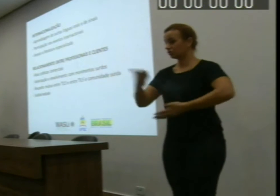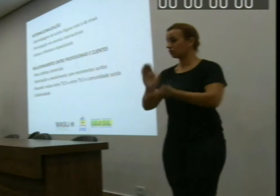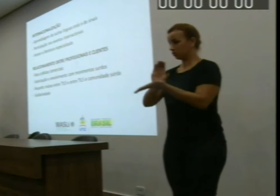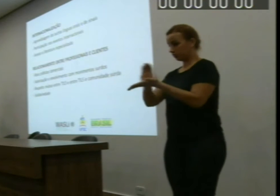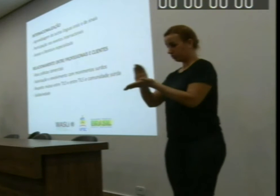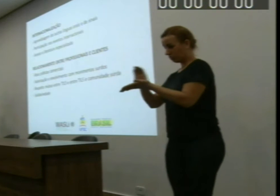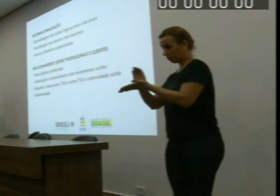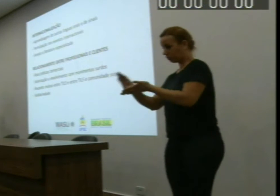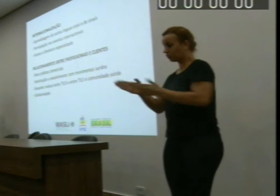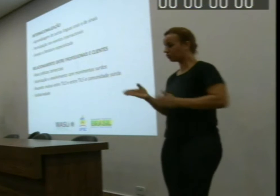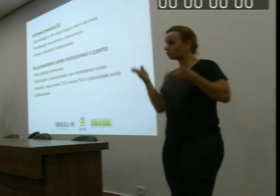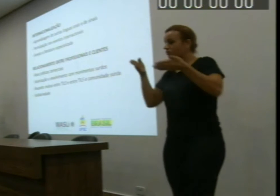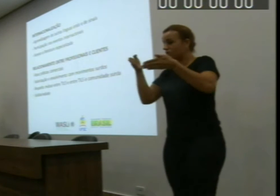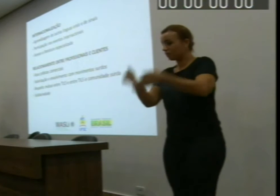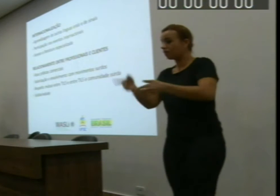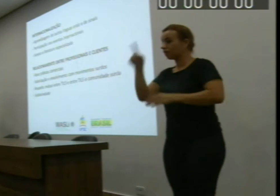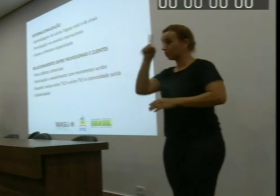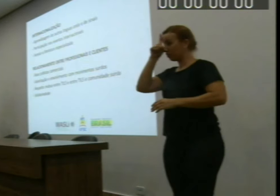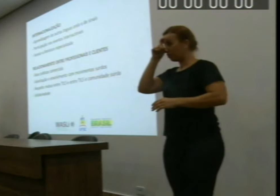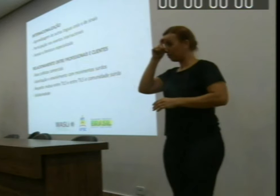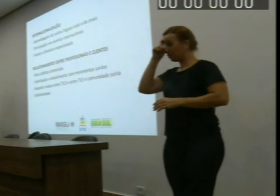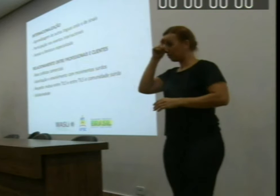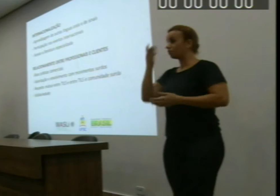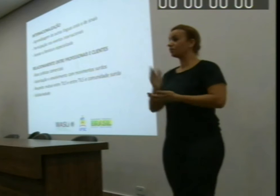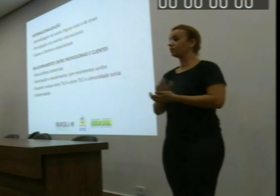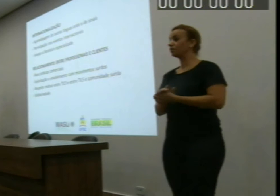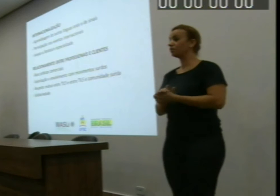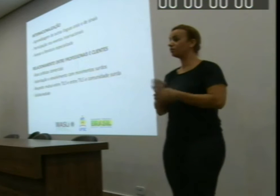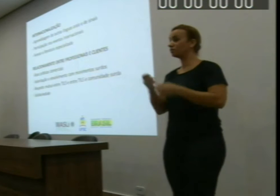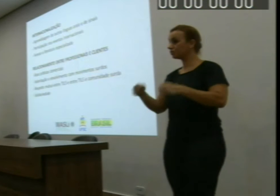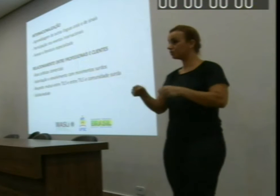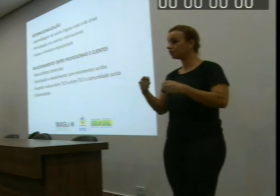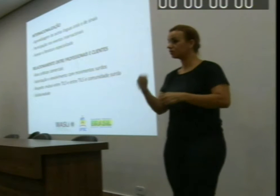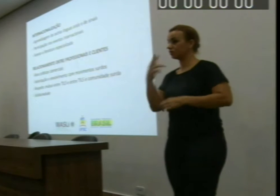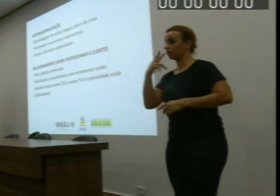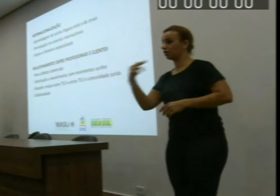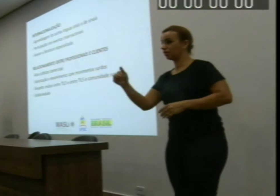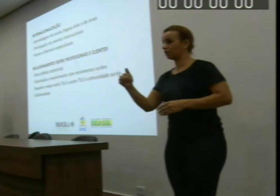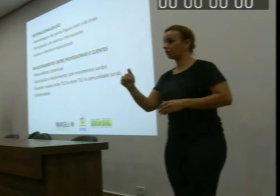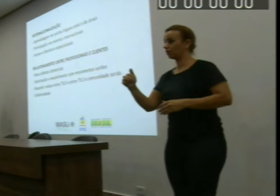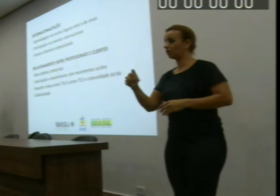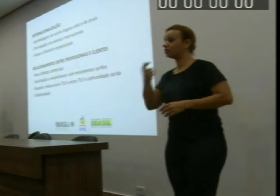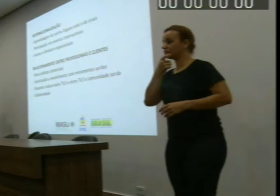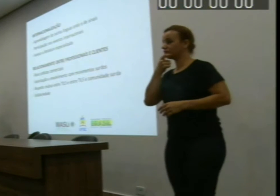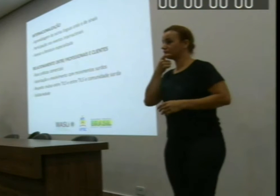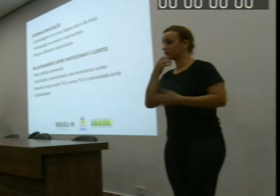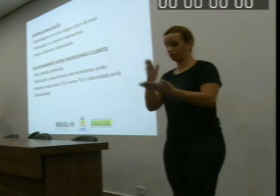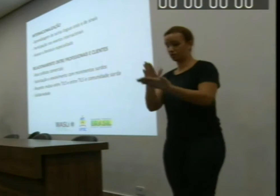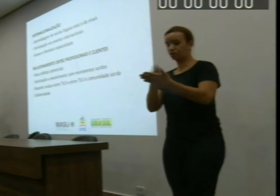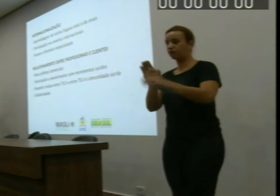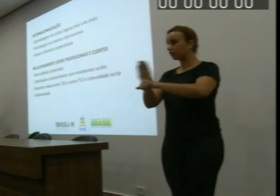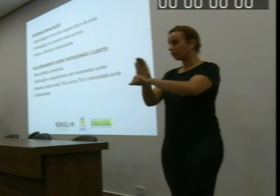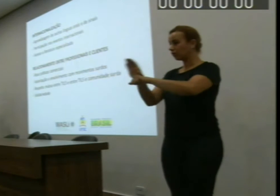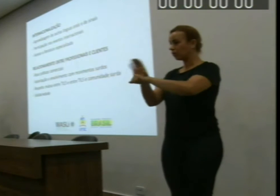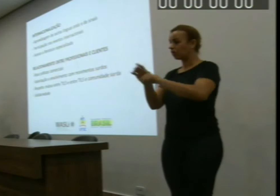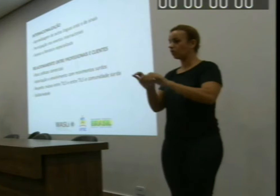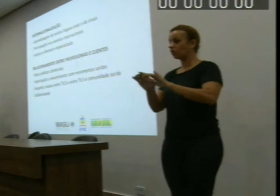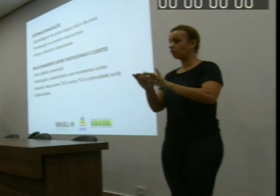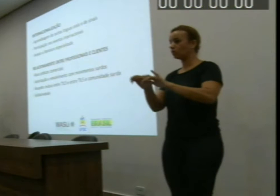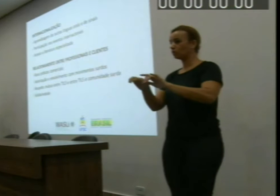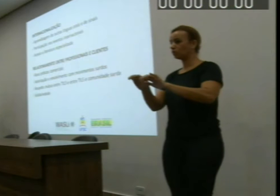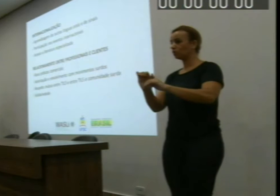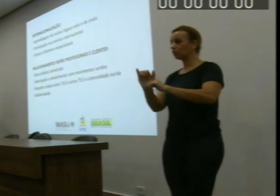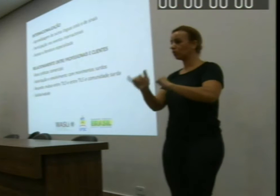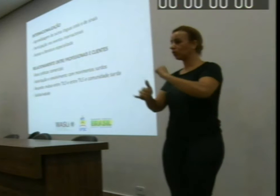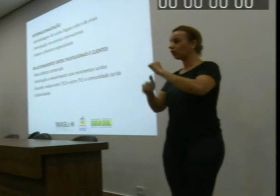intérprete médico e aí eu não tô falando também que na língua estrangeira vai ter um livro um artigo ou um curso online sobre um